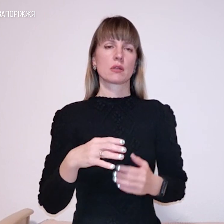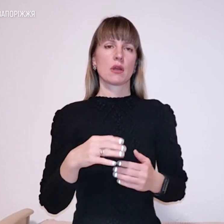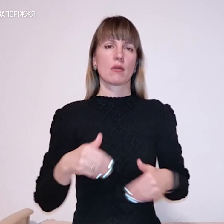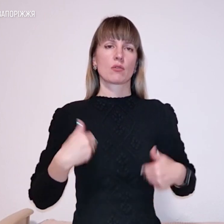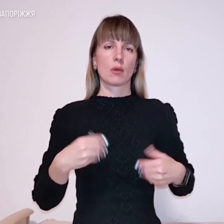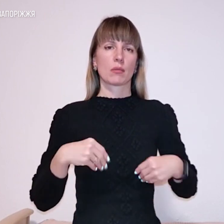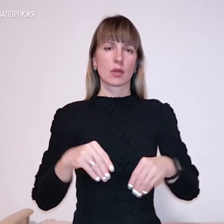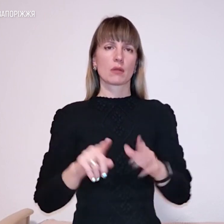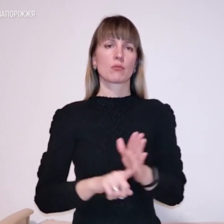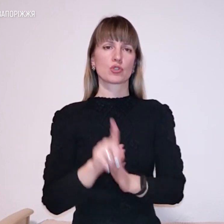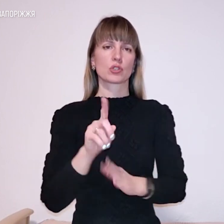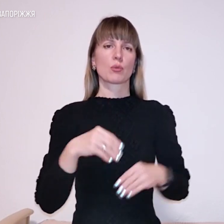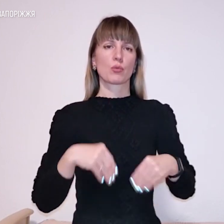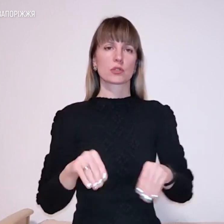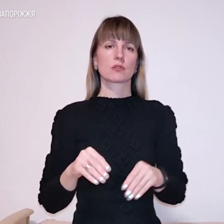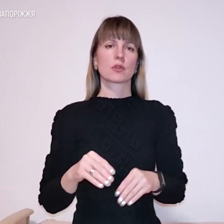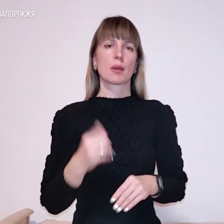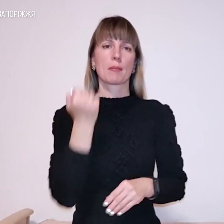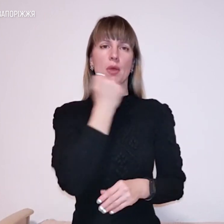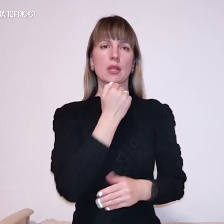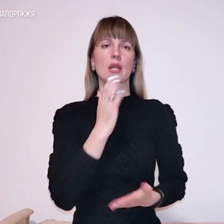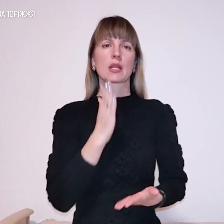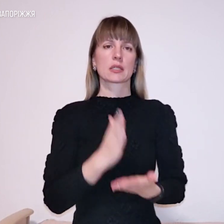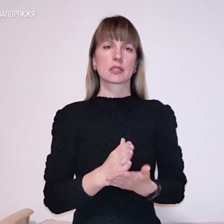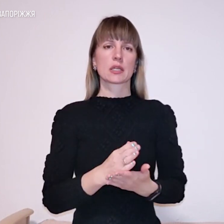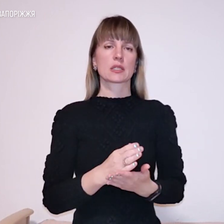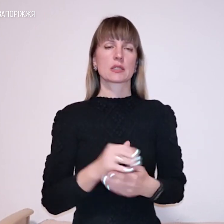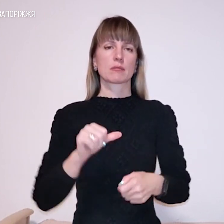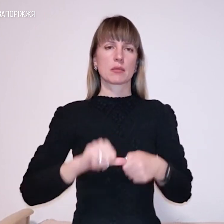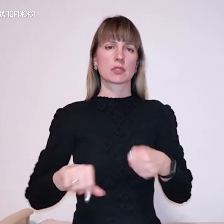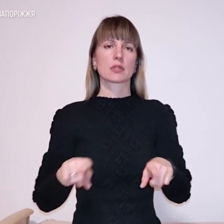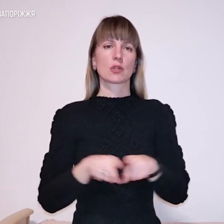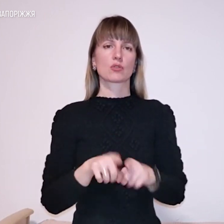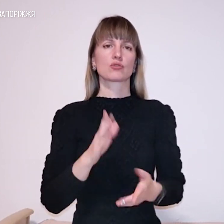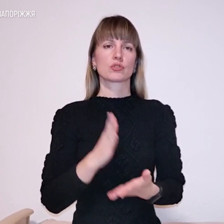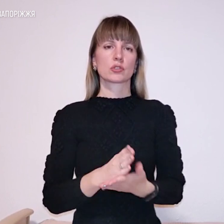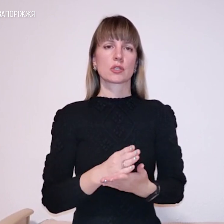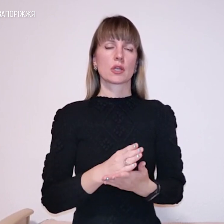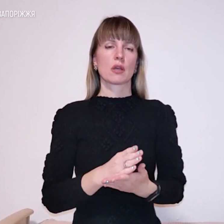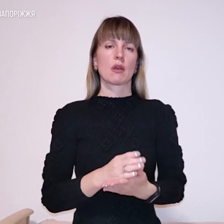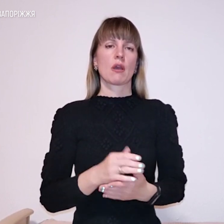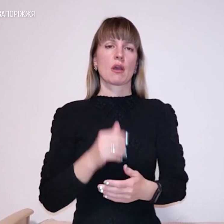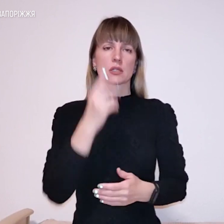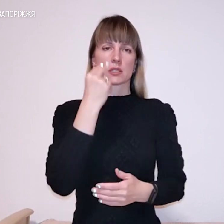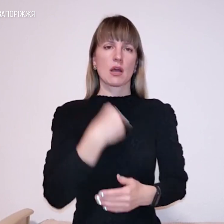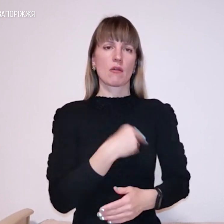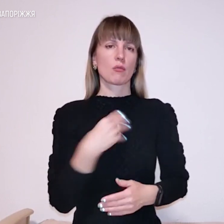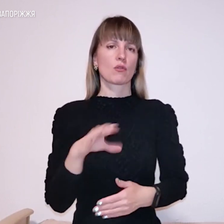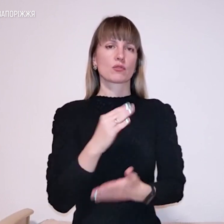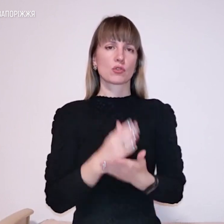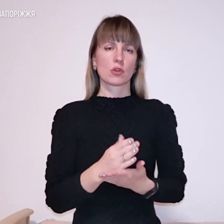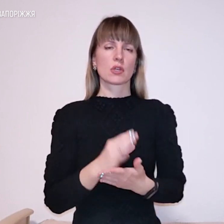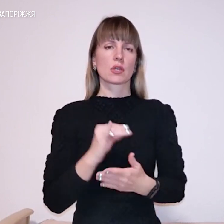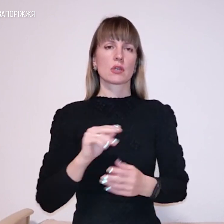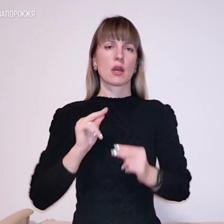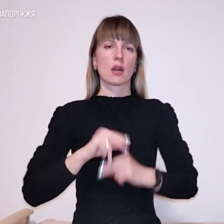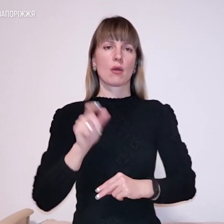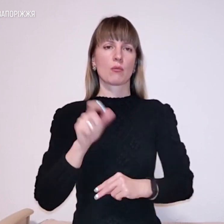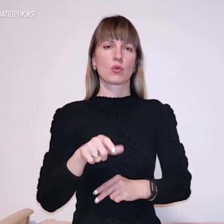починають посівну. Посівний матеріал є, солярка в нас теж є, слава Богу, все є, трактористи в нас на місці. На городах вже теж